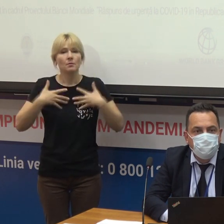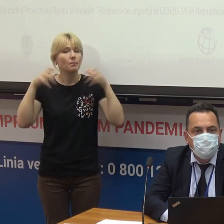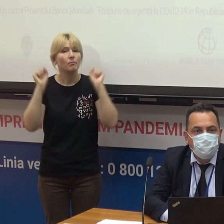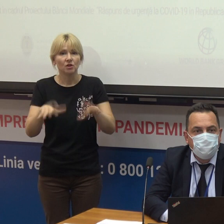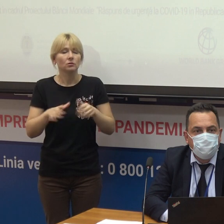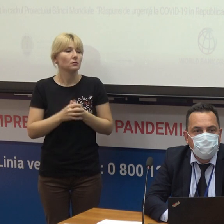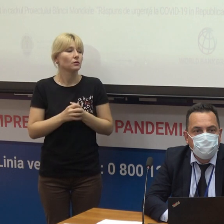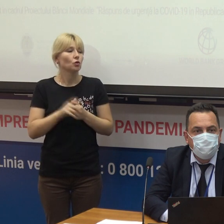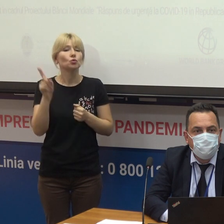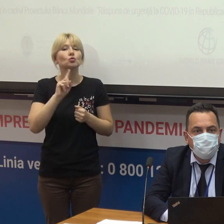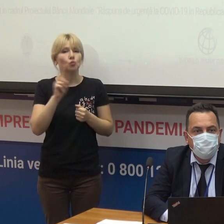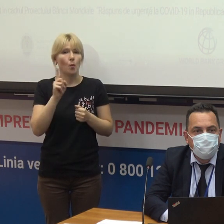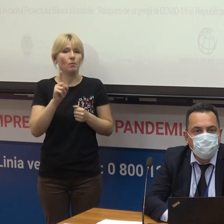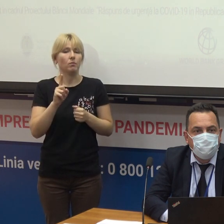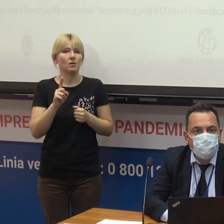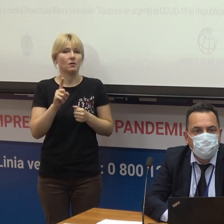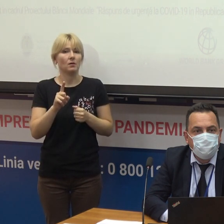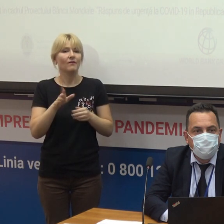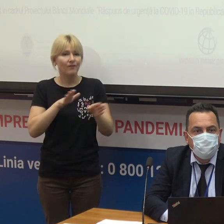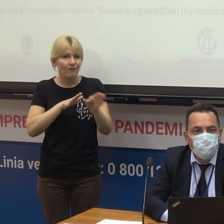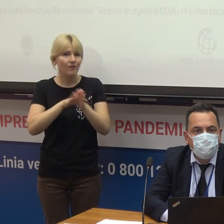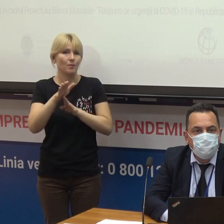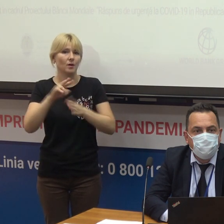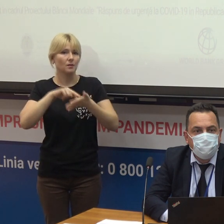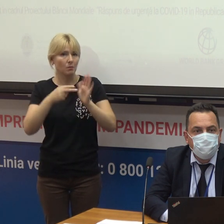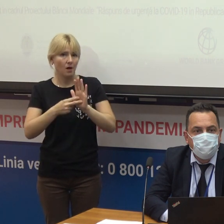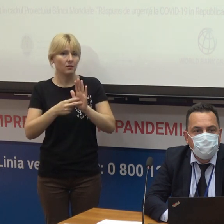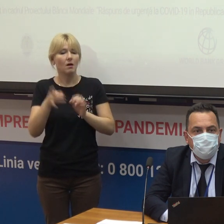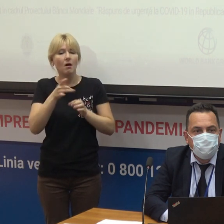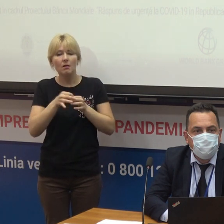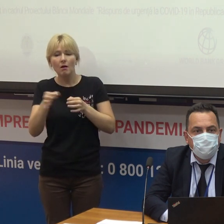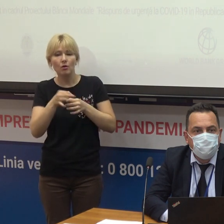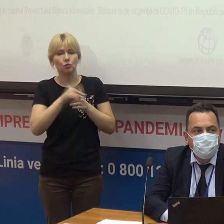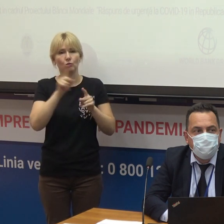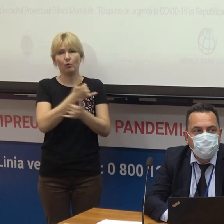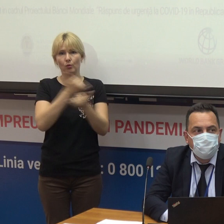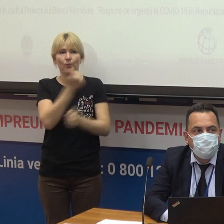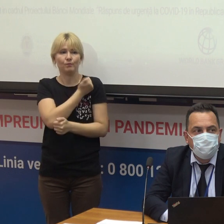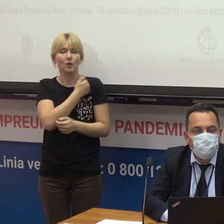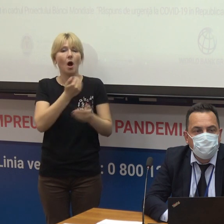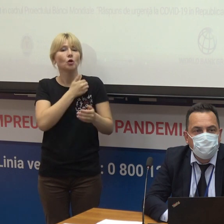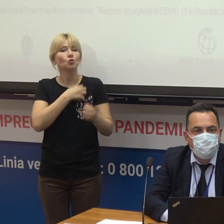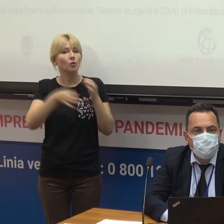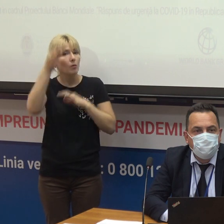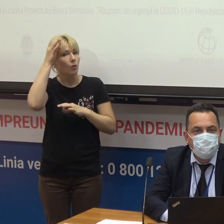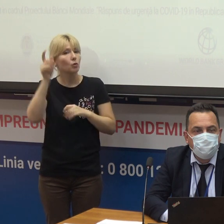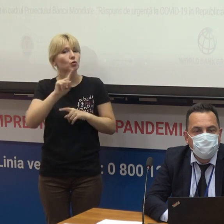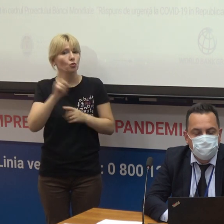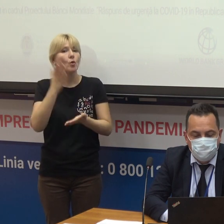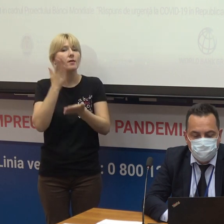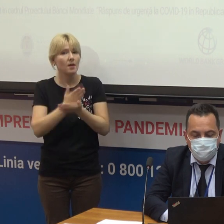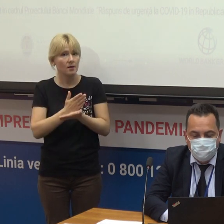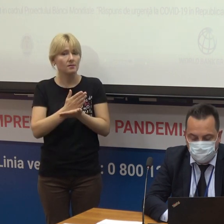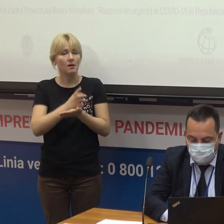reducem această inechitate dintre teritoriu. Amintim că pe teritoriul țării sunt